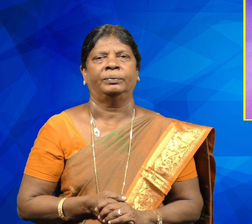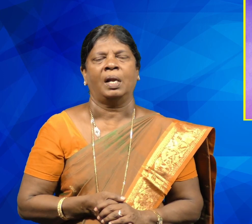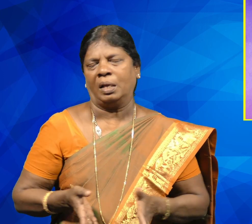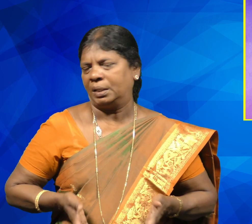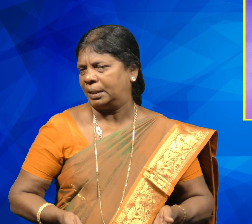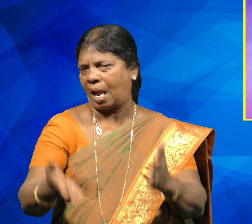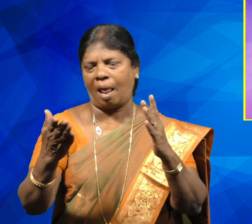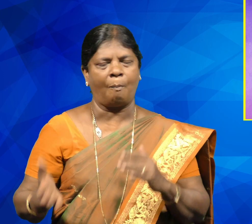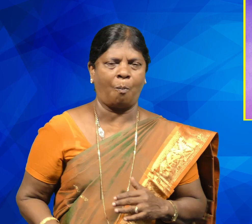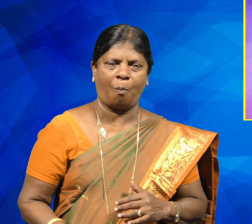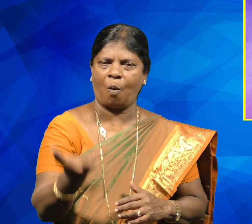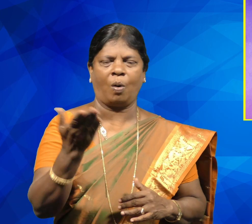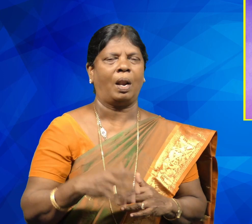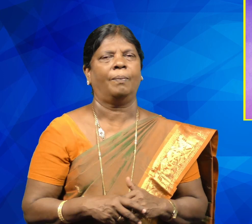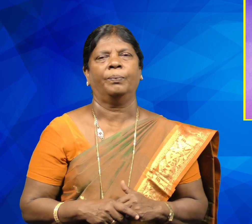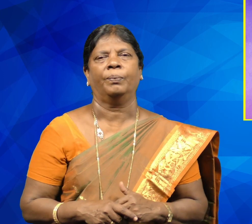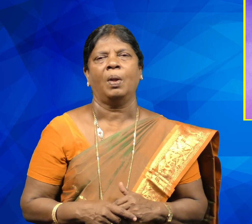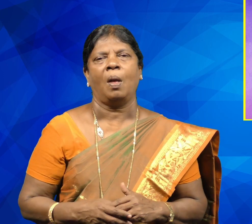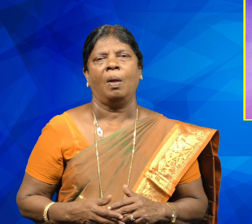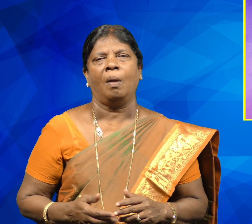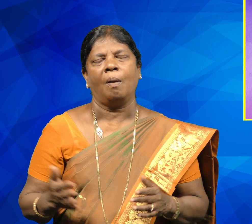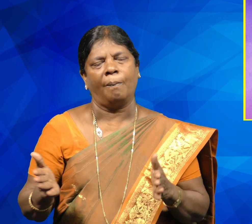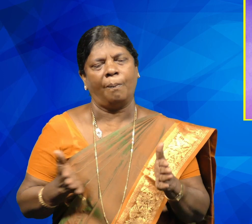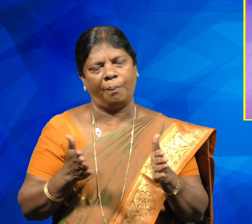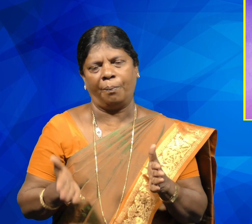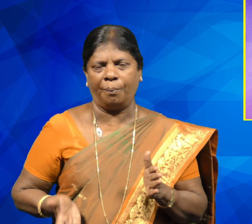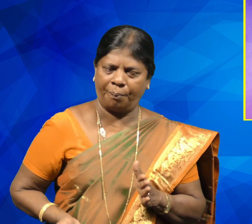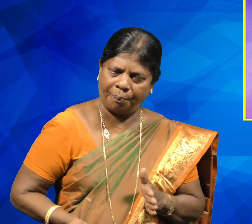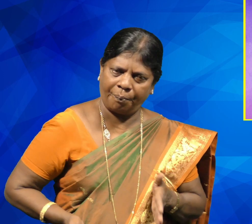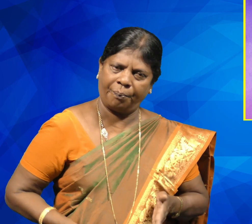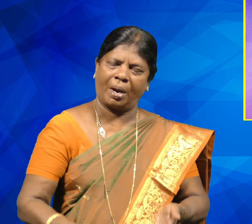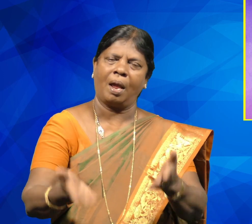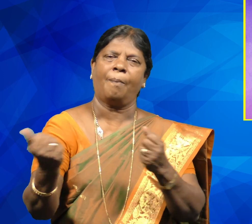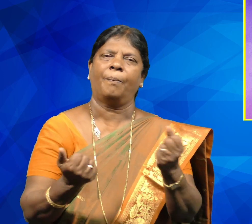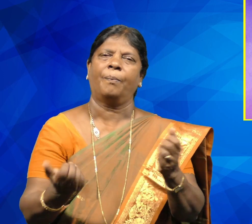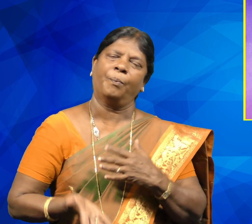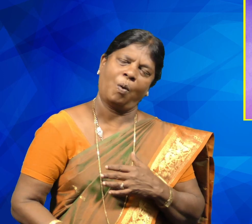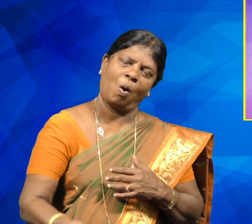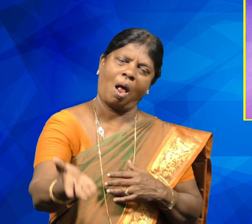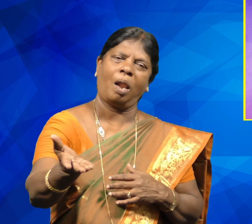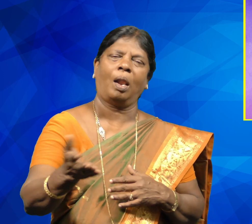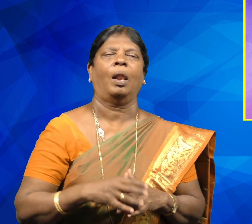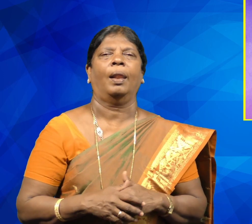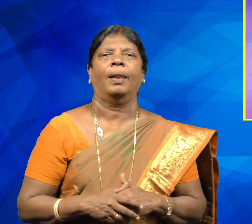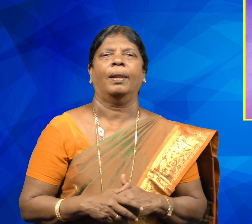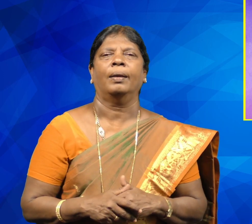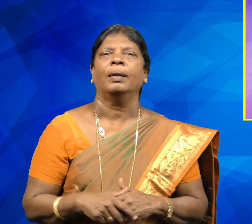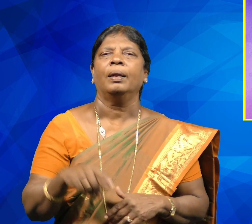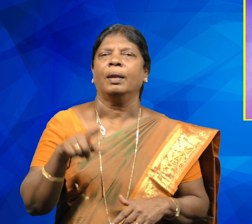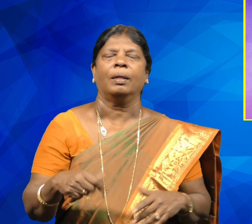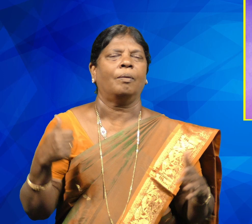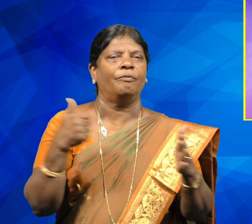கொள்வோம், சாலையில் பயணம் மேற்கொள்ளவும் இல்லை, மேற்கொண்ட பயணத்தினாலே எந்த விபத்தும் ஏற்படவில்லை என்று